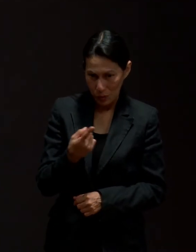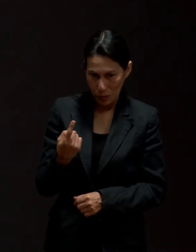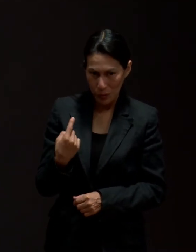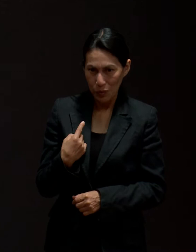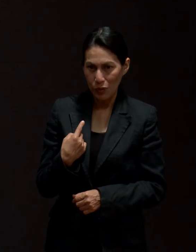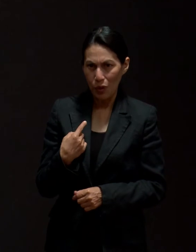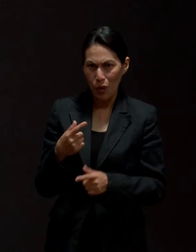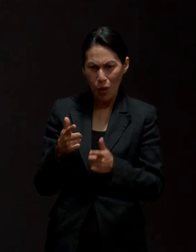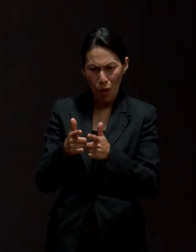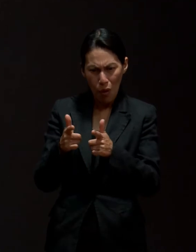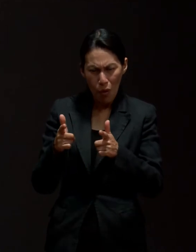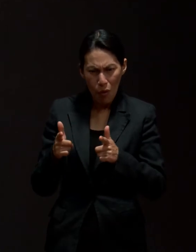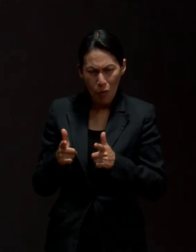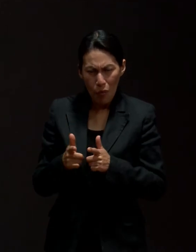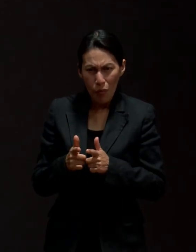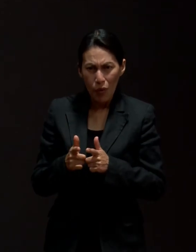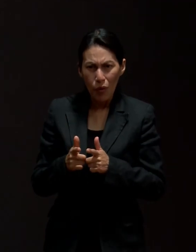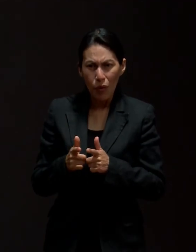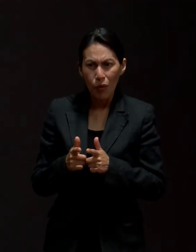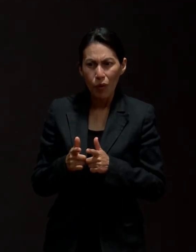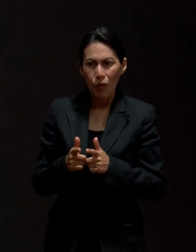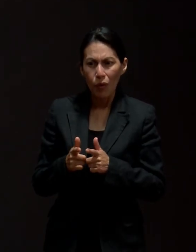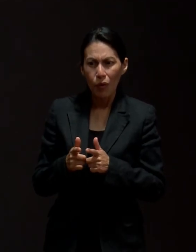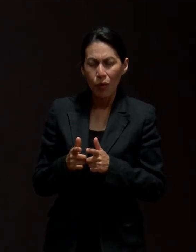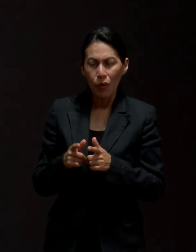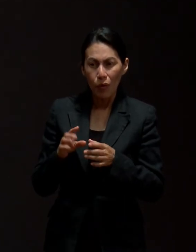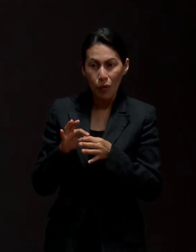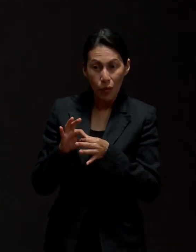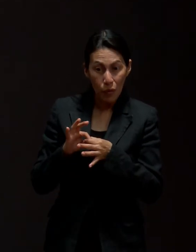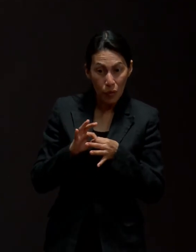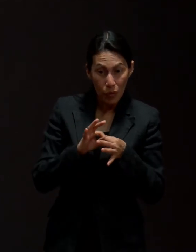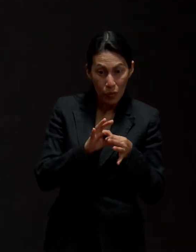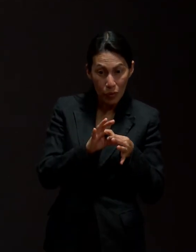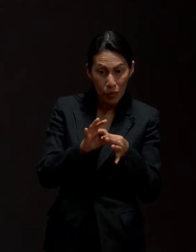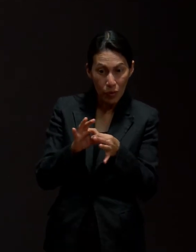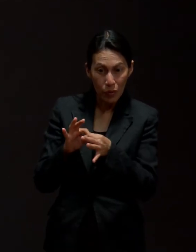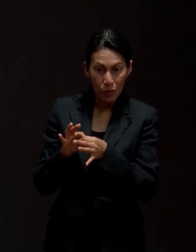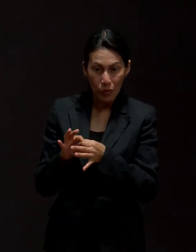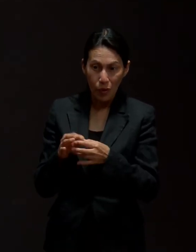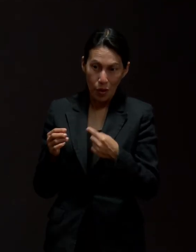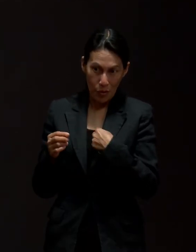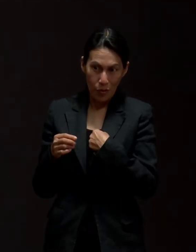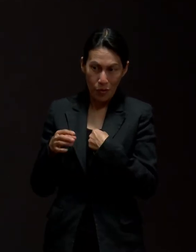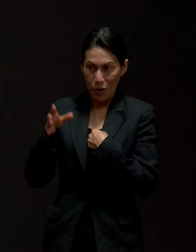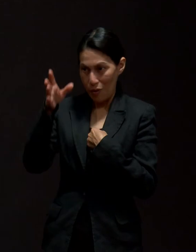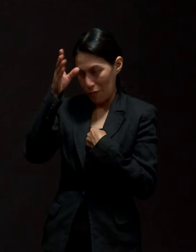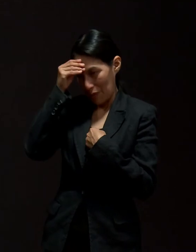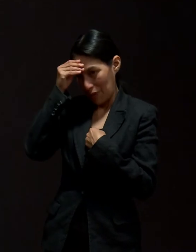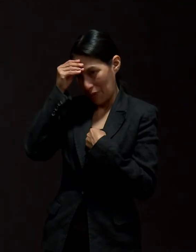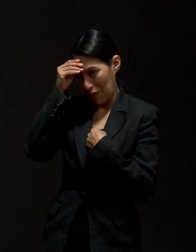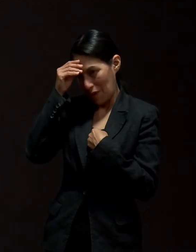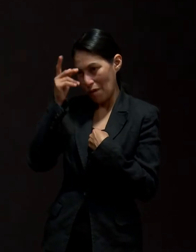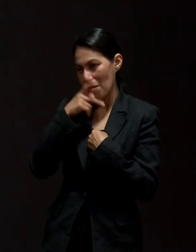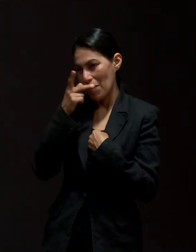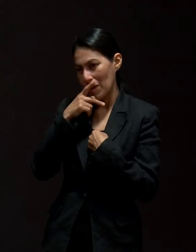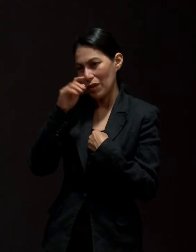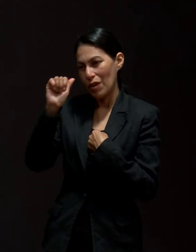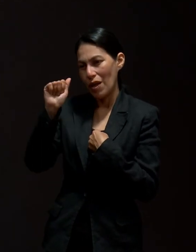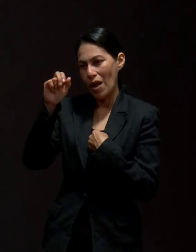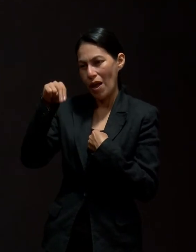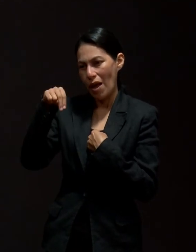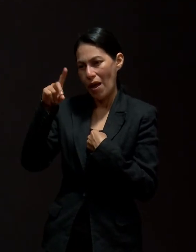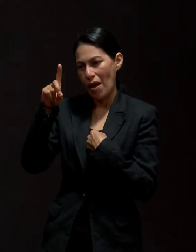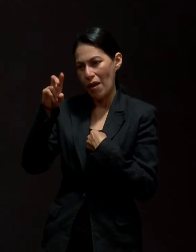También cabe de que nosotros, este grupo está tan unido que nosotros aprendimos